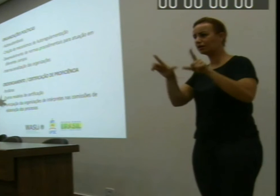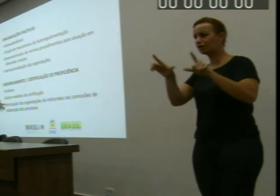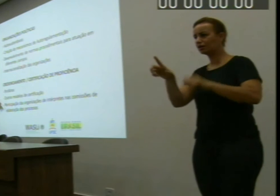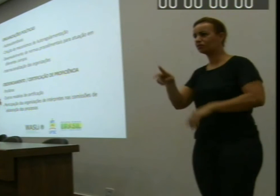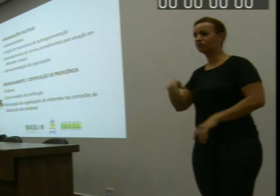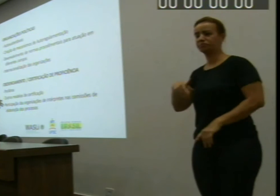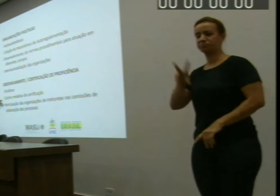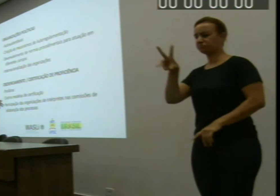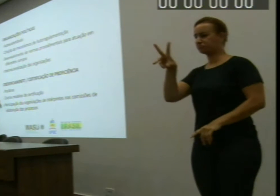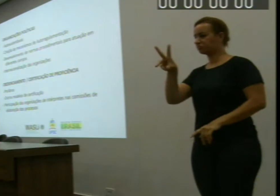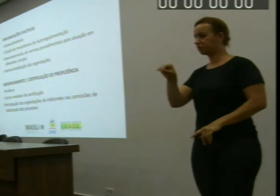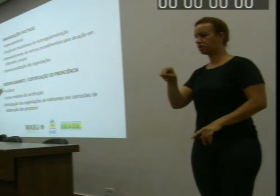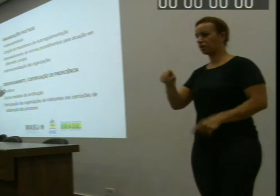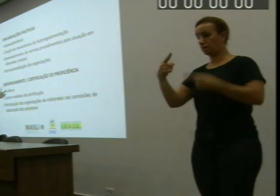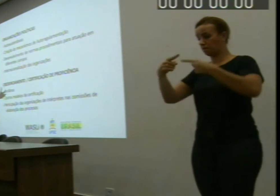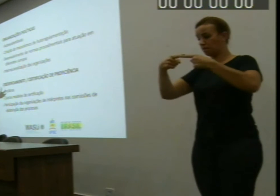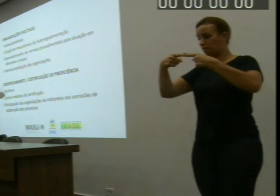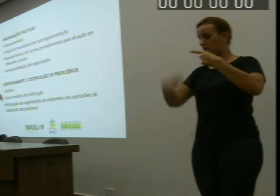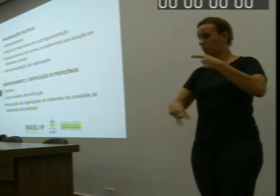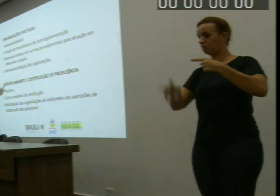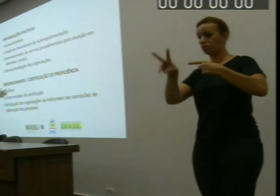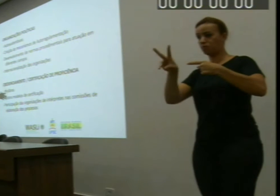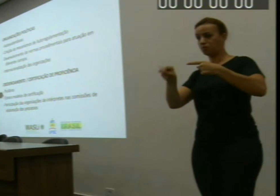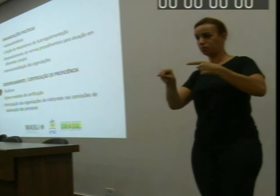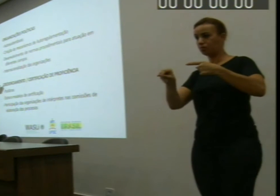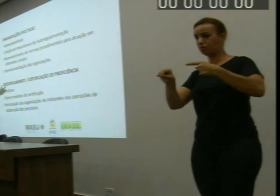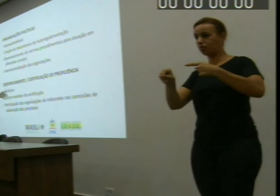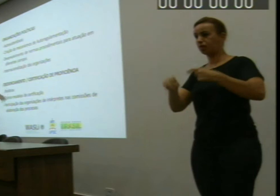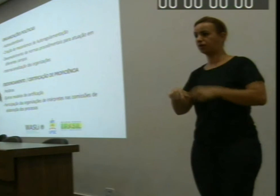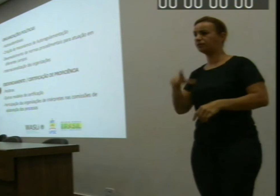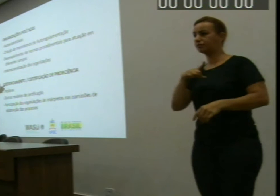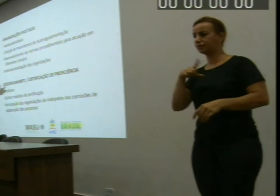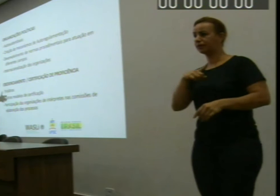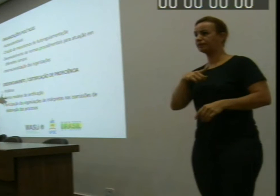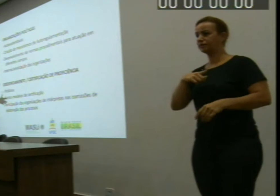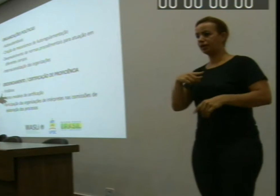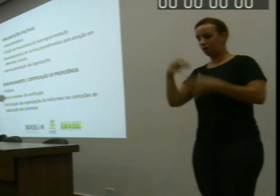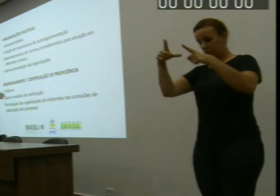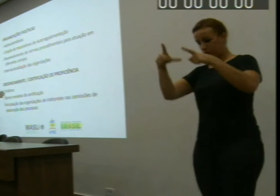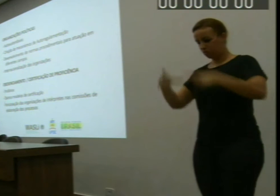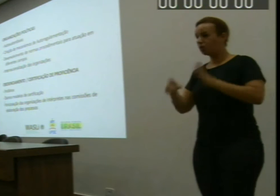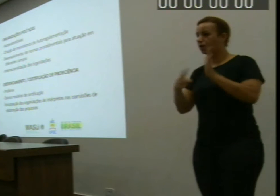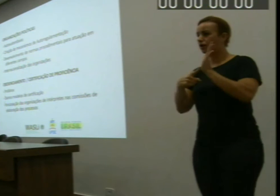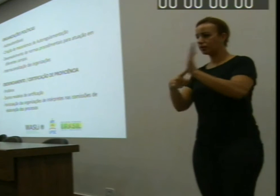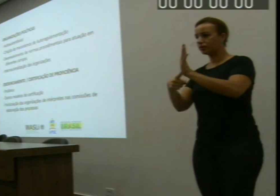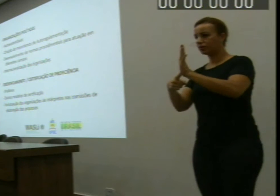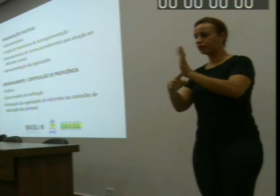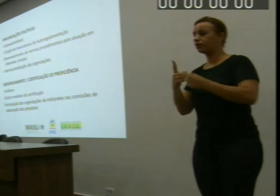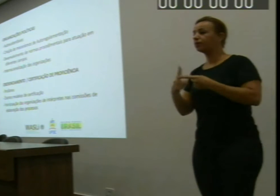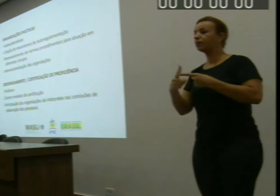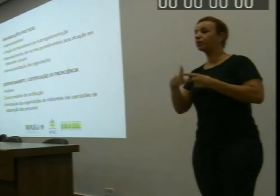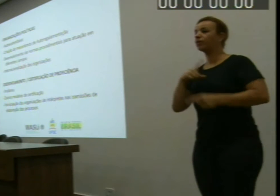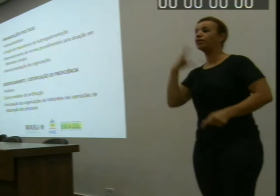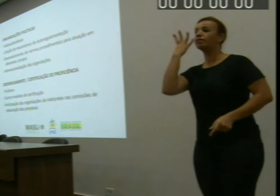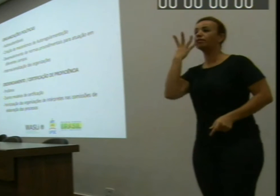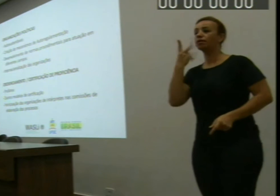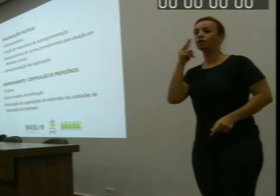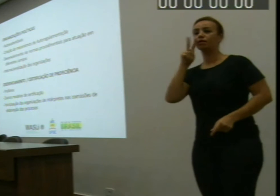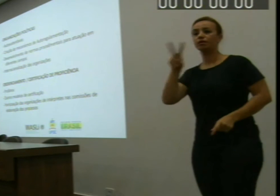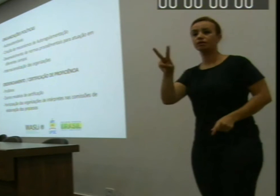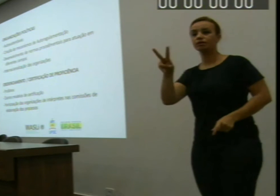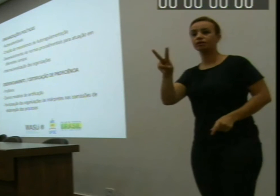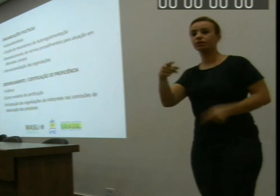apropriado e tal então aquele conteúdo não apropriado ele aparece as pessoas veem uma criança vê ele é retirado mas aquilo não